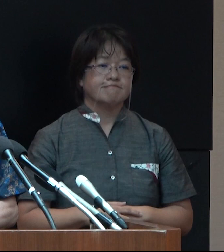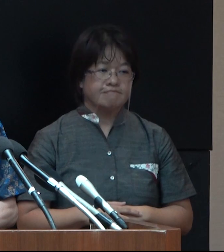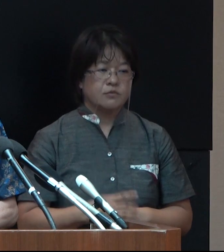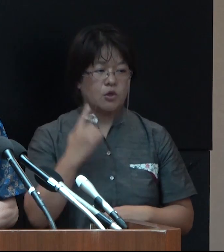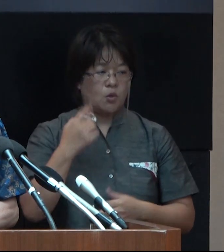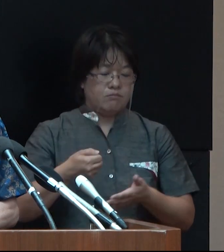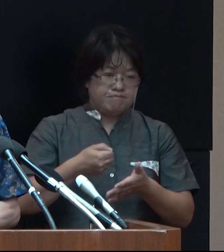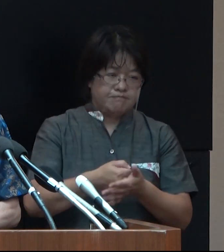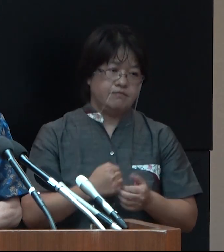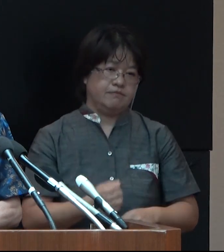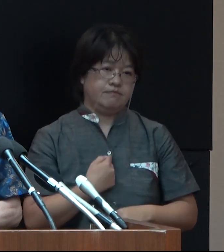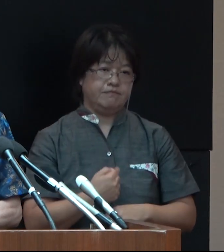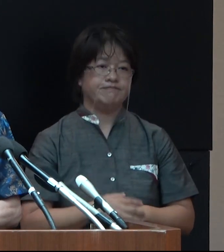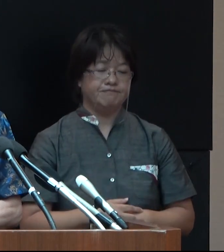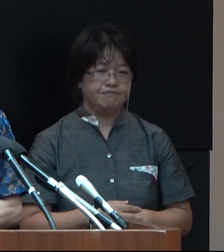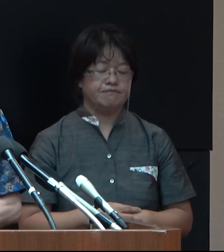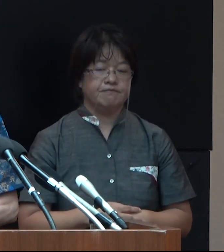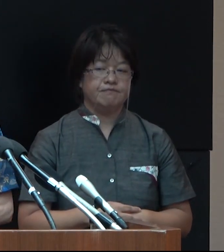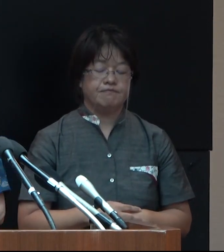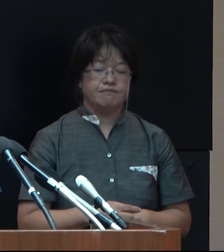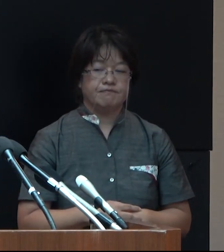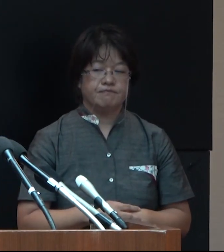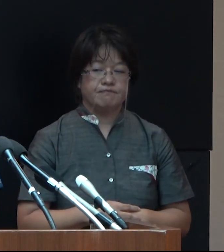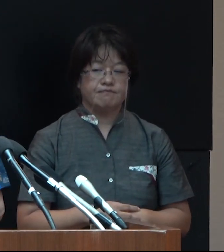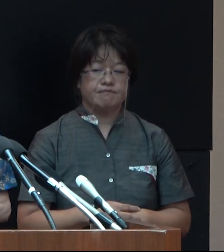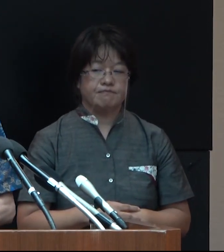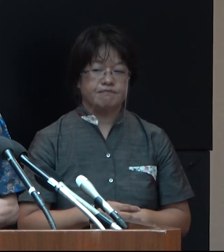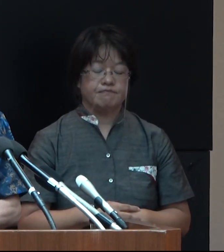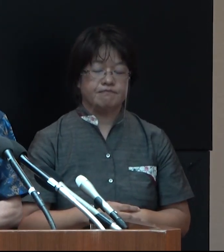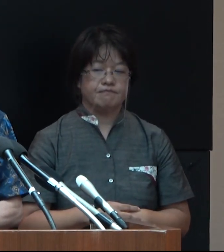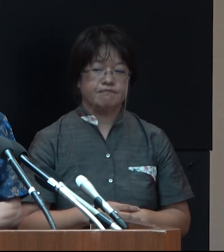決断した次第です。それから